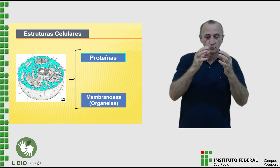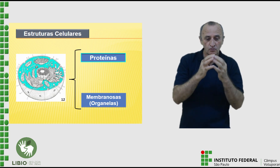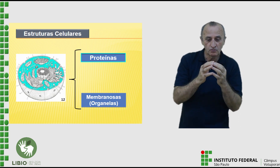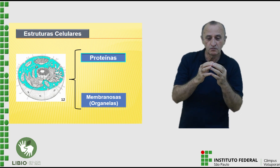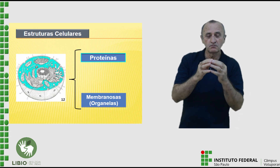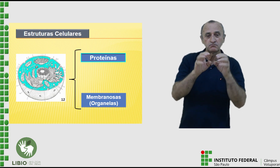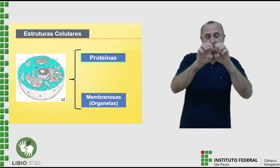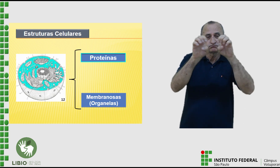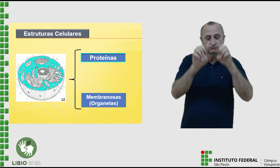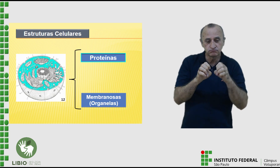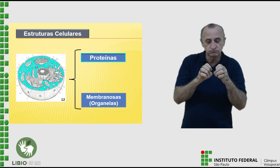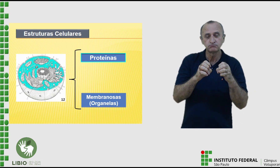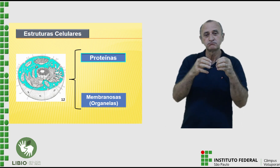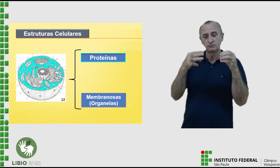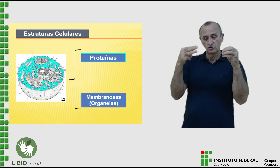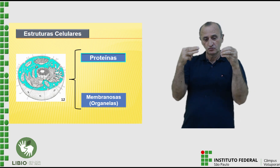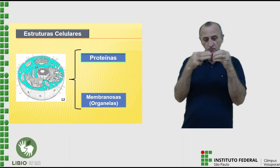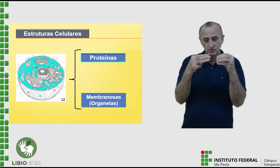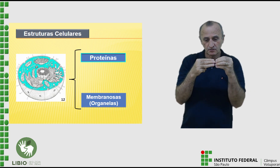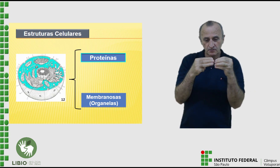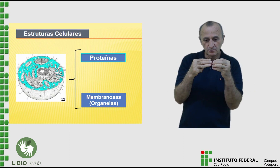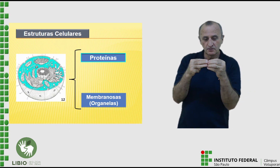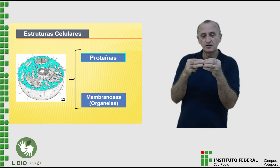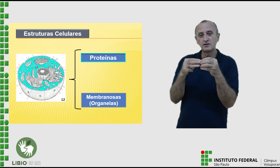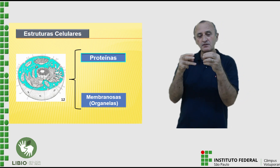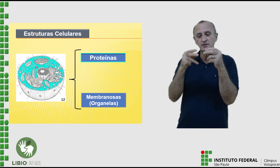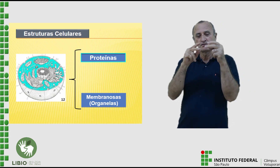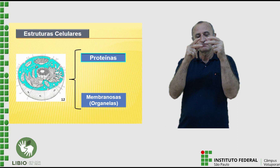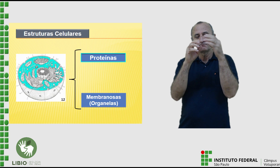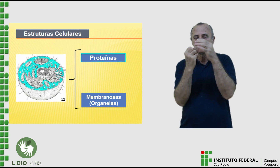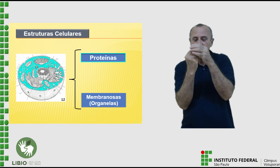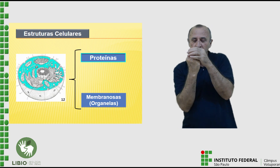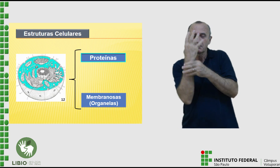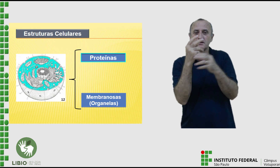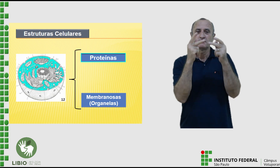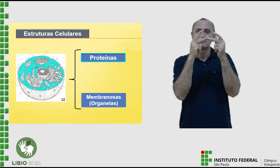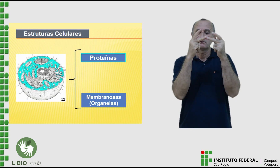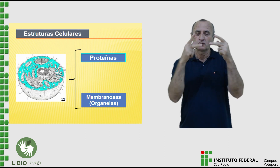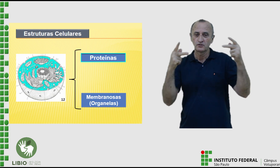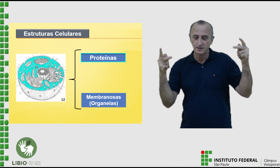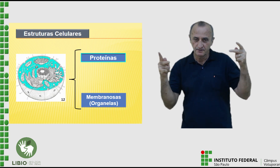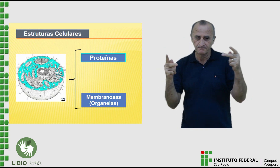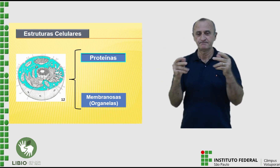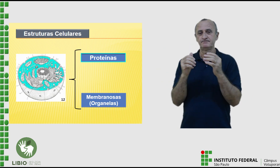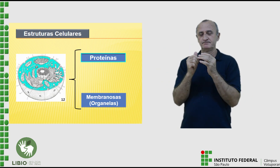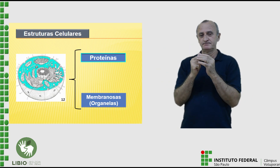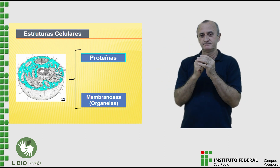slide. O primeiro grupo são estruturas celulares formadas essencialmente de